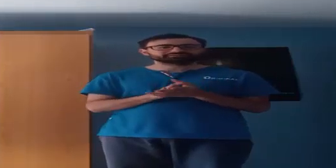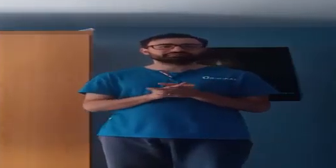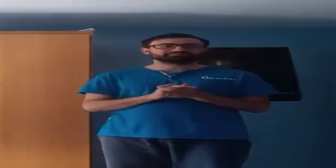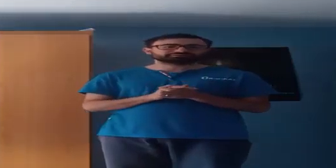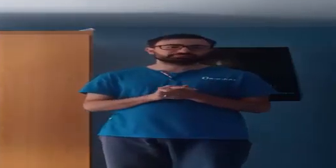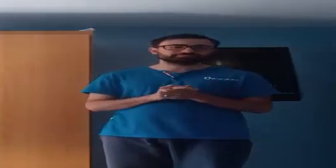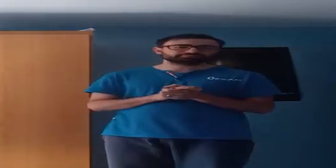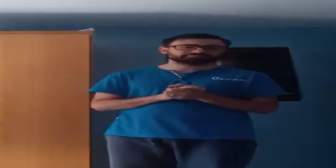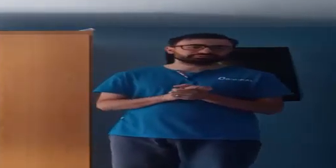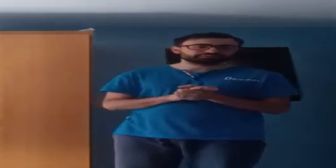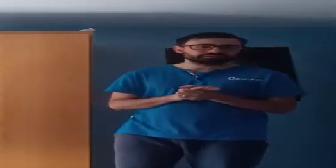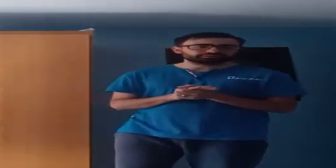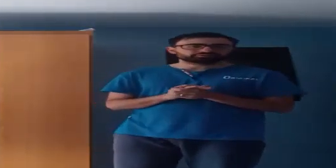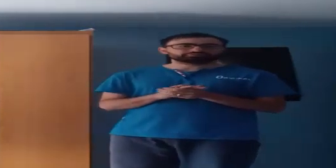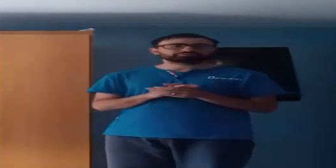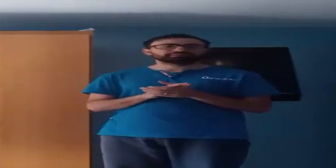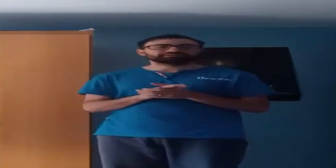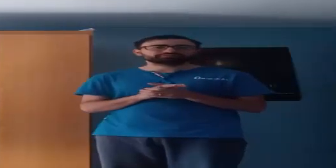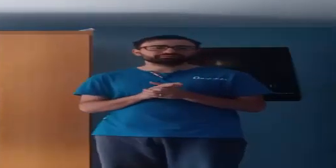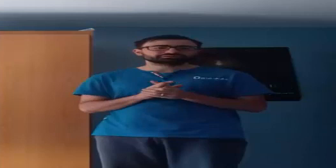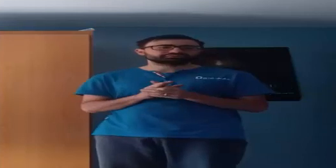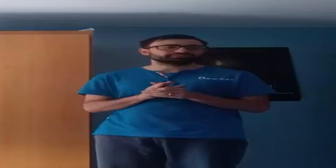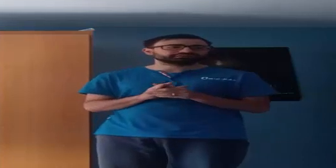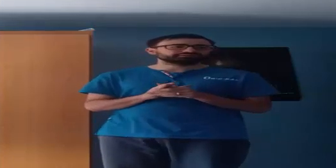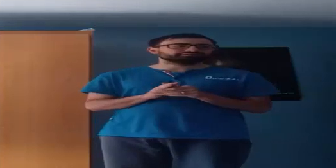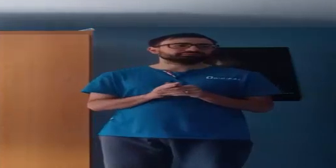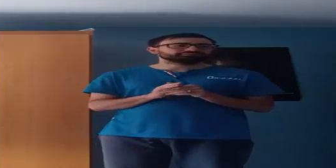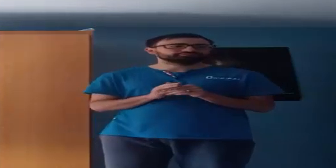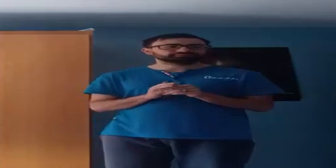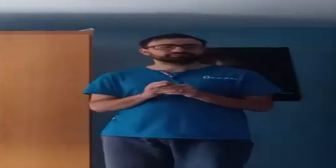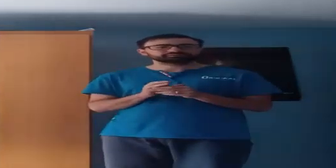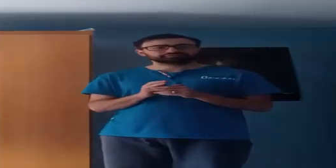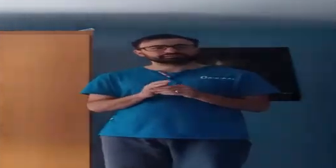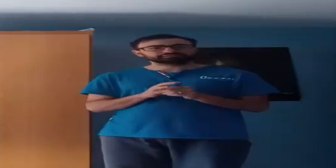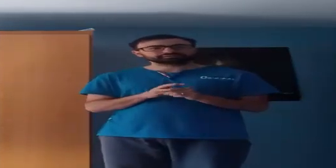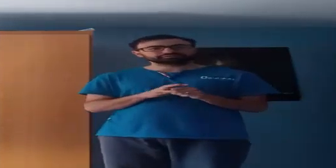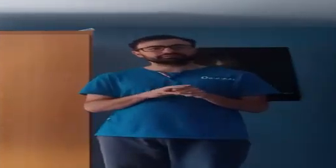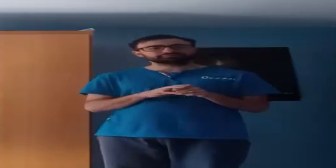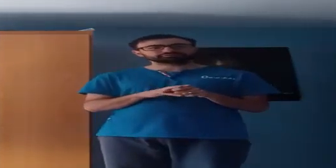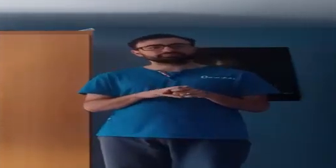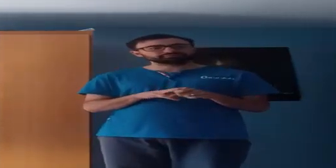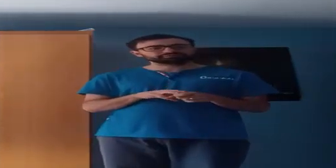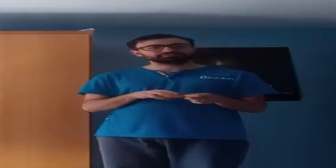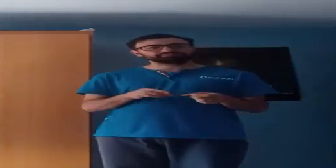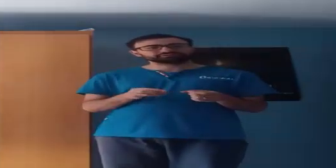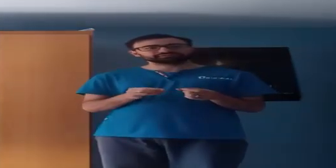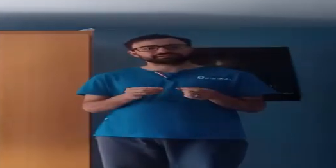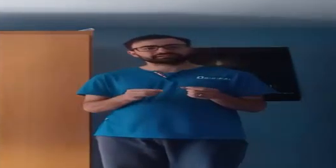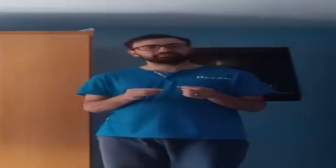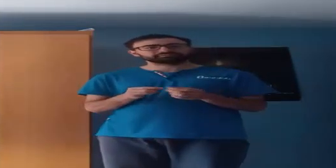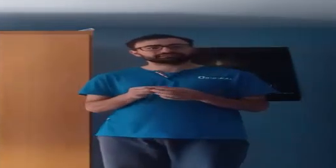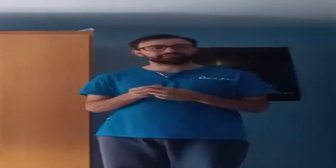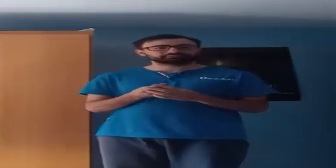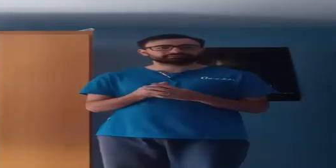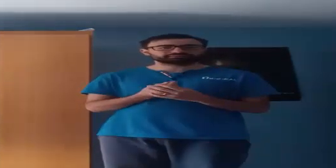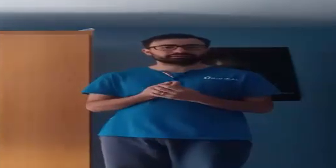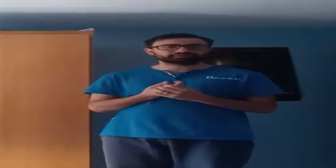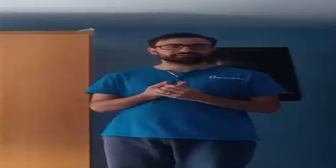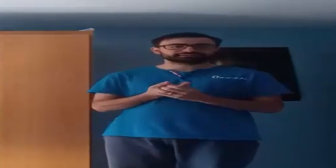del inframundo, con los peligros de los muertos, las almas que